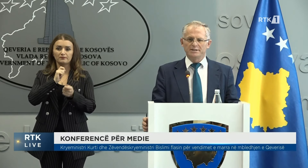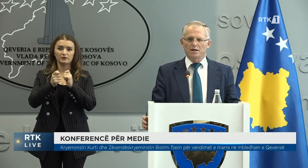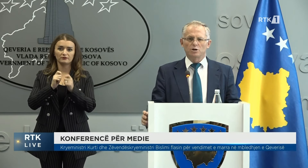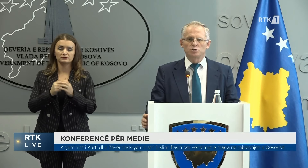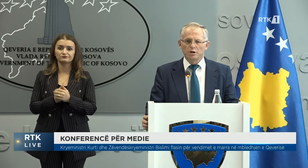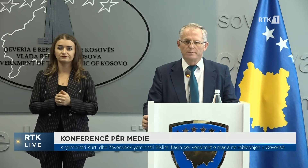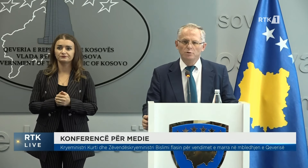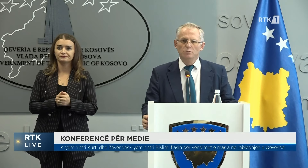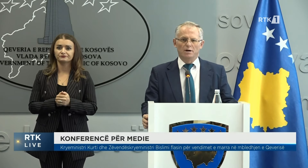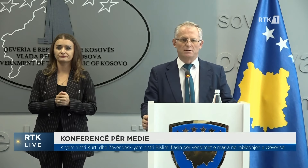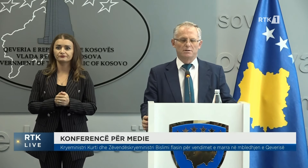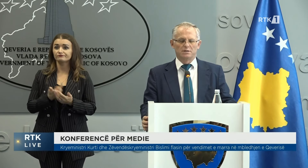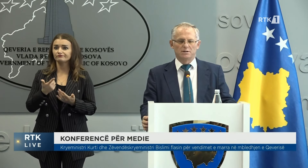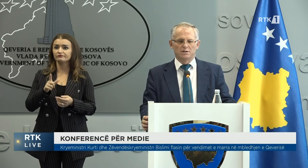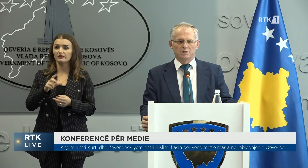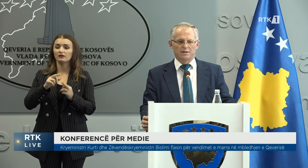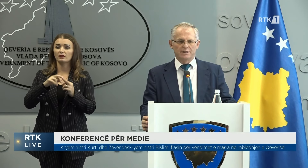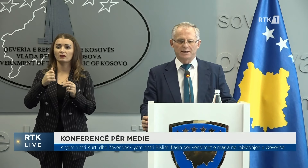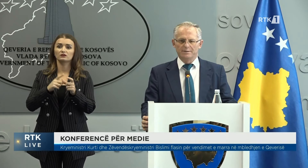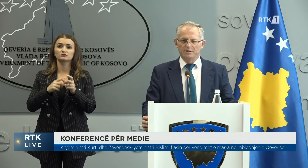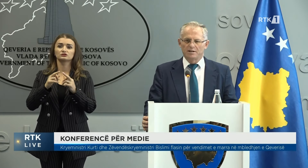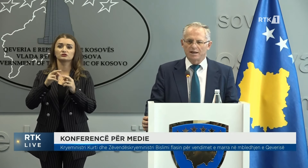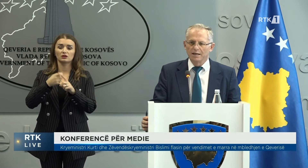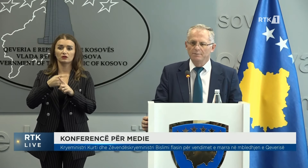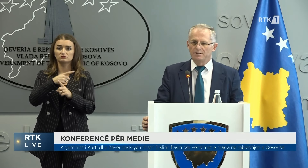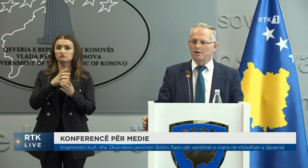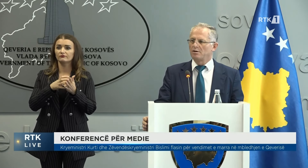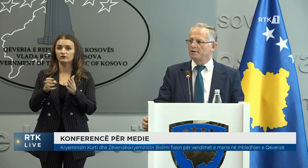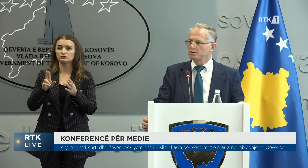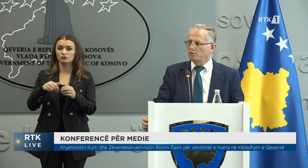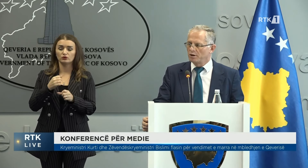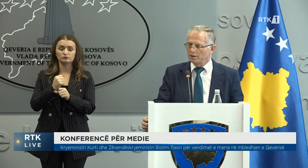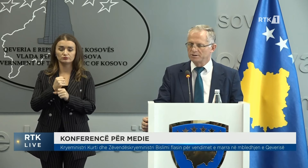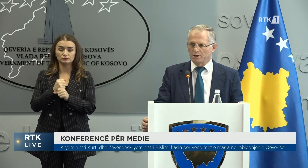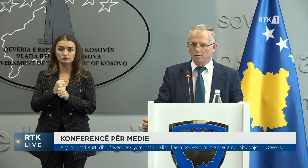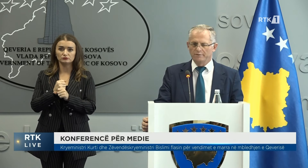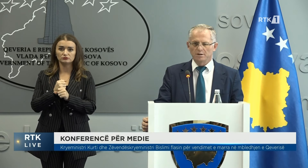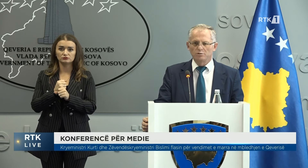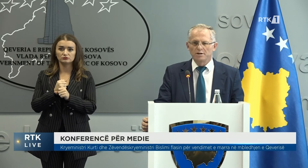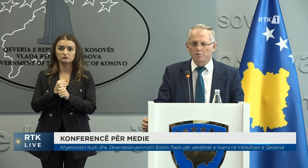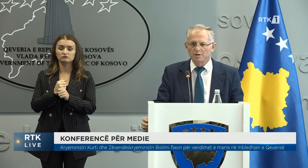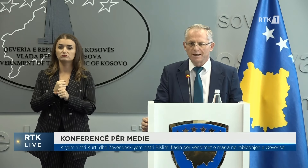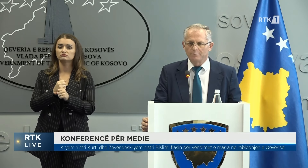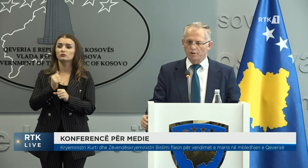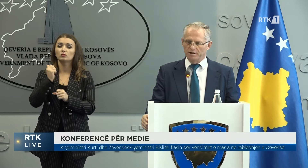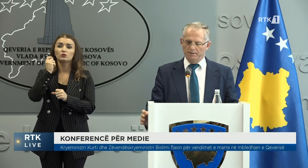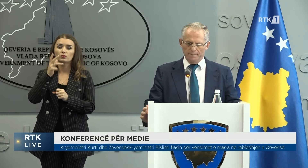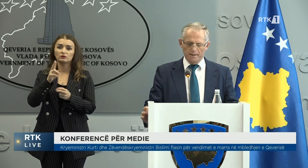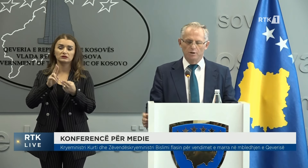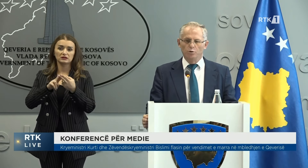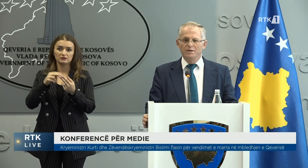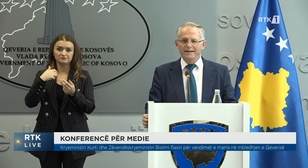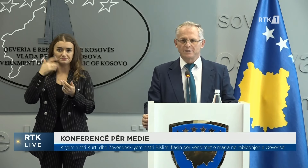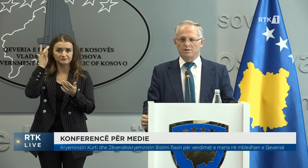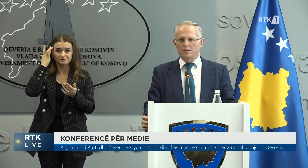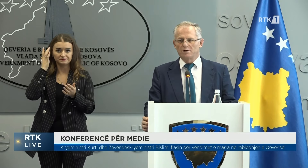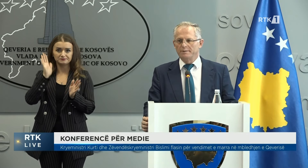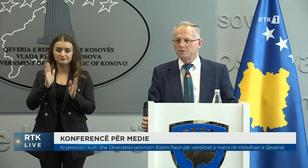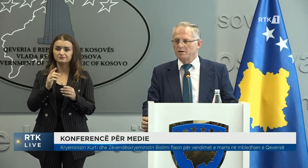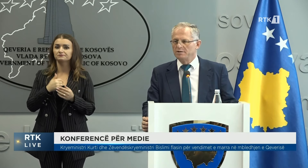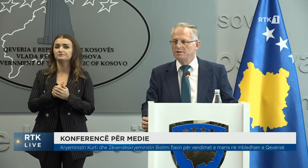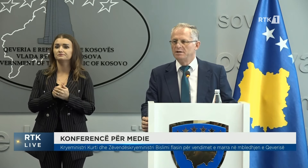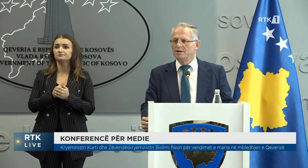Emisari Lajçak është duke punuar drejt saktimit në takimi të radhës të krye negociatorve, se kur do tjetë kjo takim nuk e di, unë nesër do